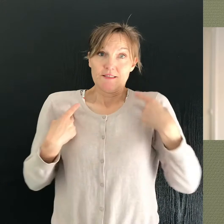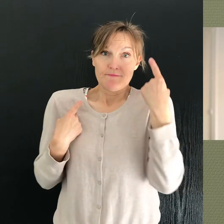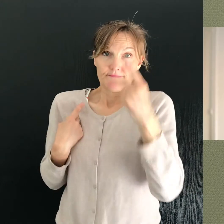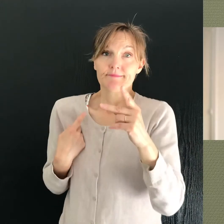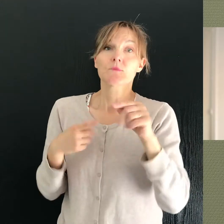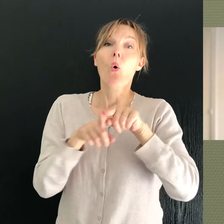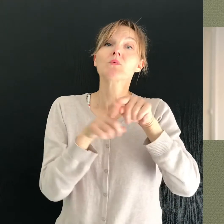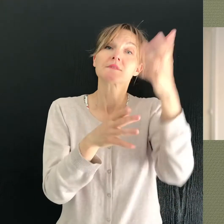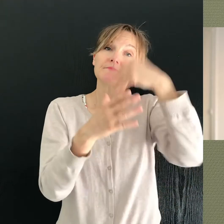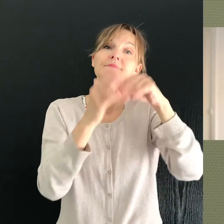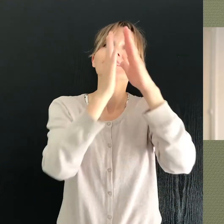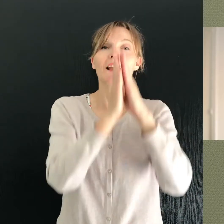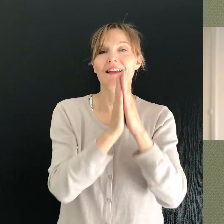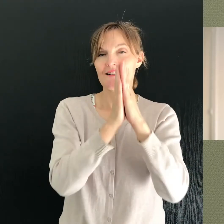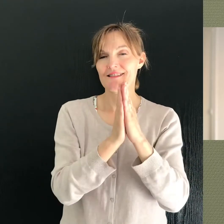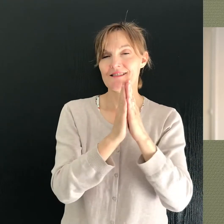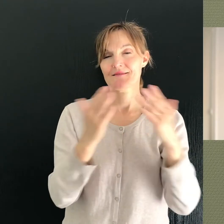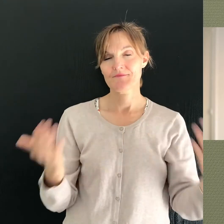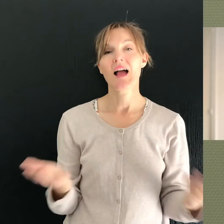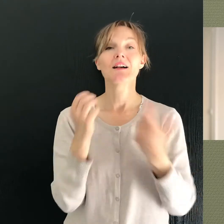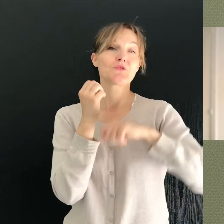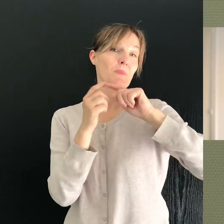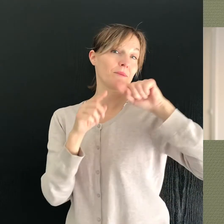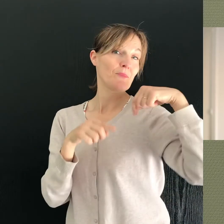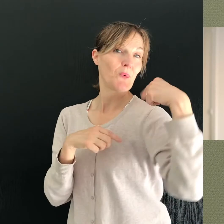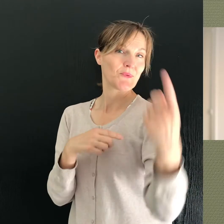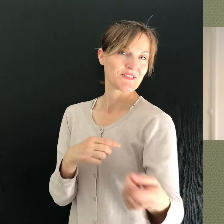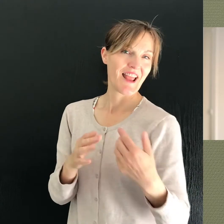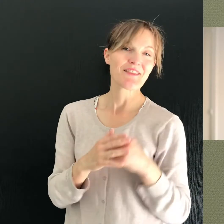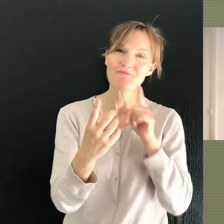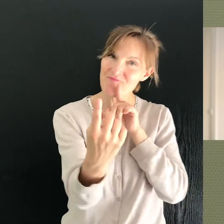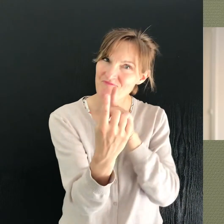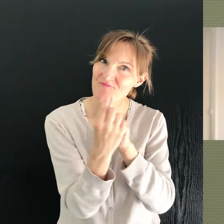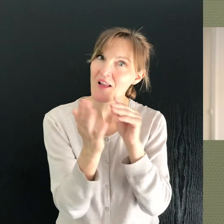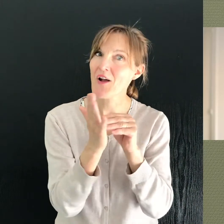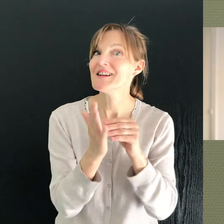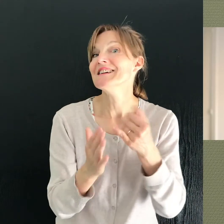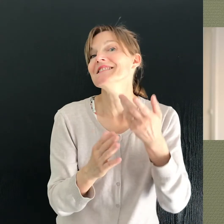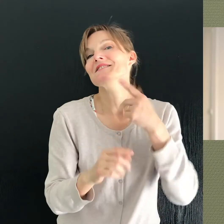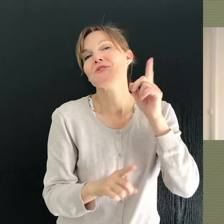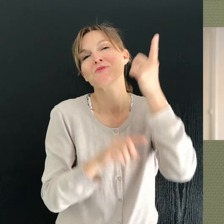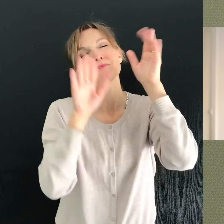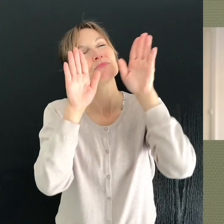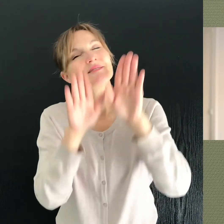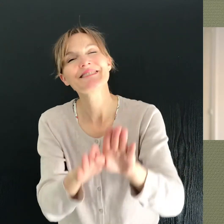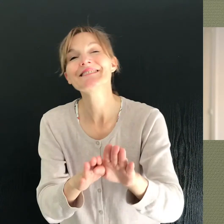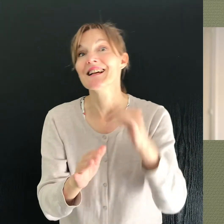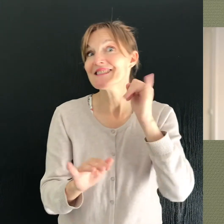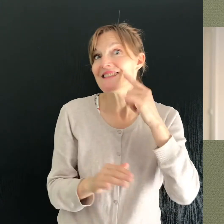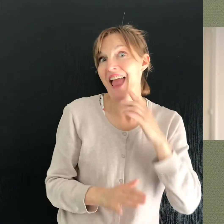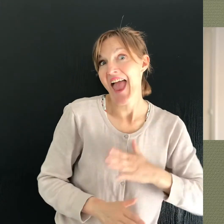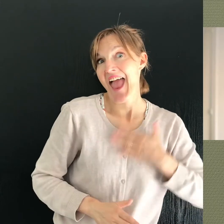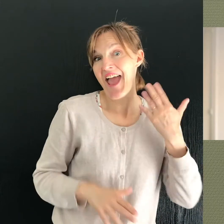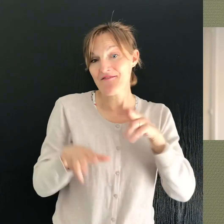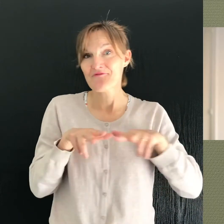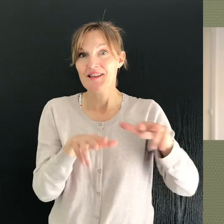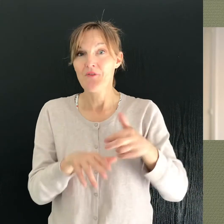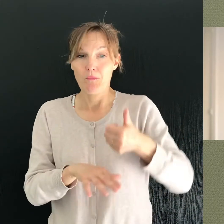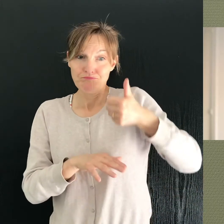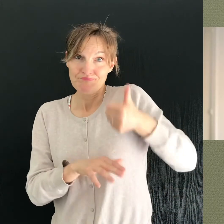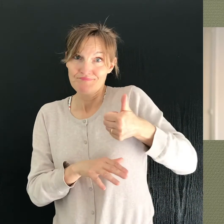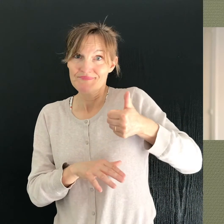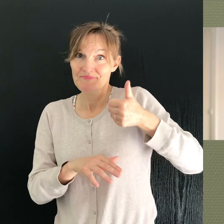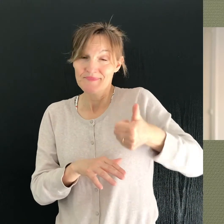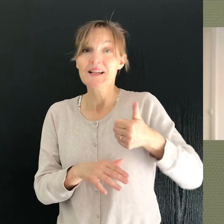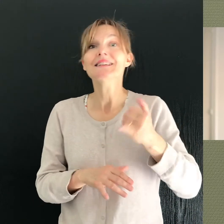se retrouve la semaine prochaine. Que le Seigneur vous bénisse. Si vous avez aimé la vidéo, n'hésitez pas à mettre un pouce en l'air. Et si